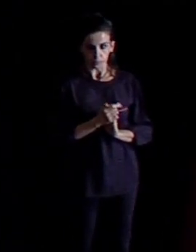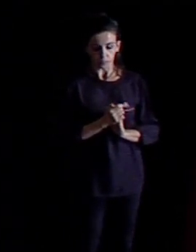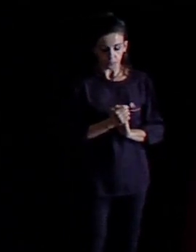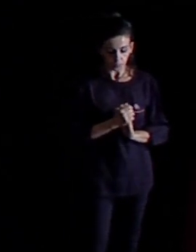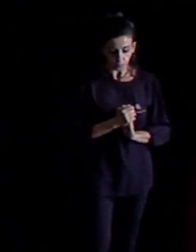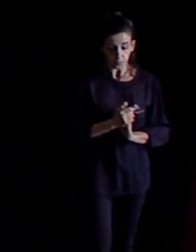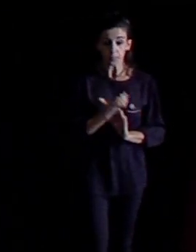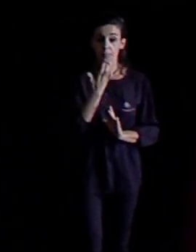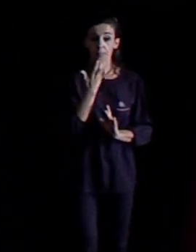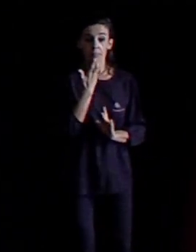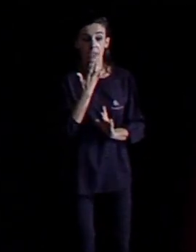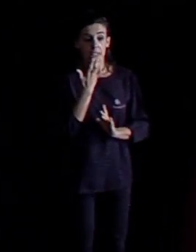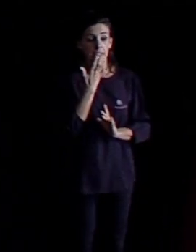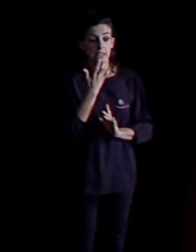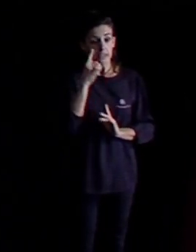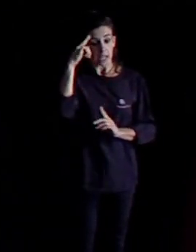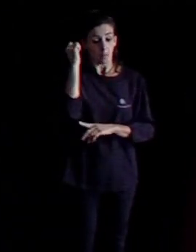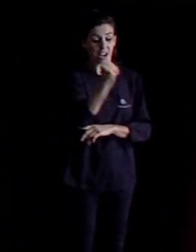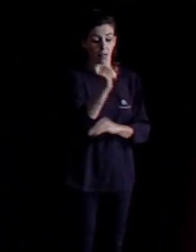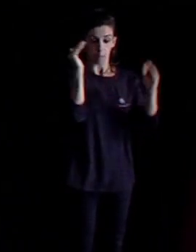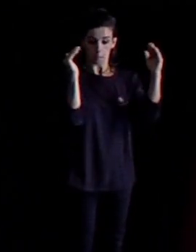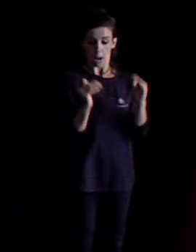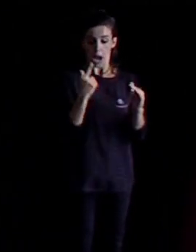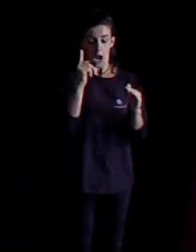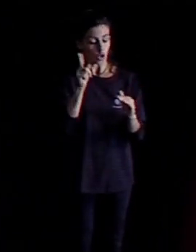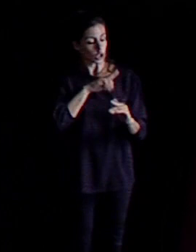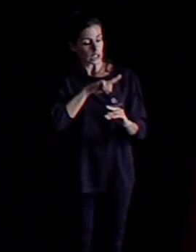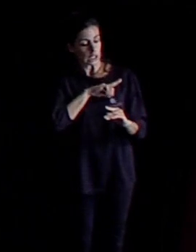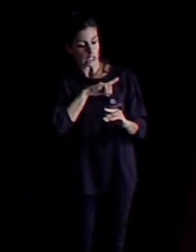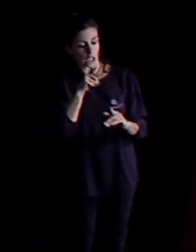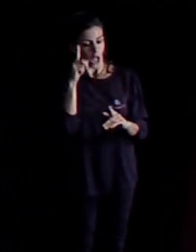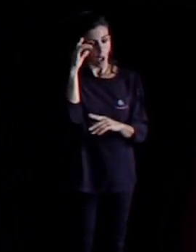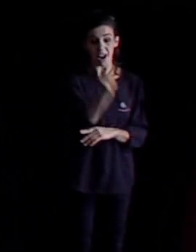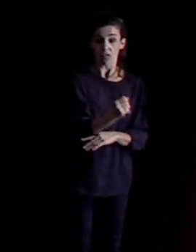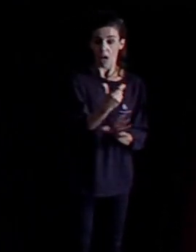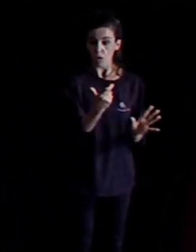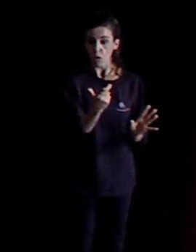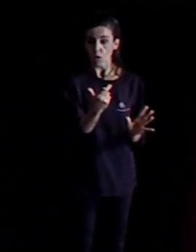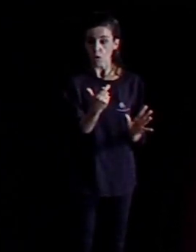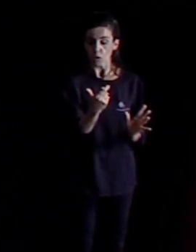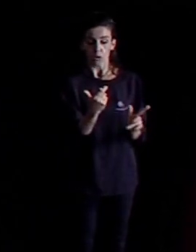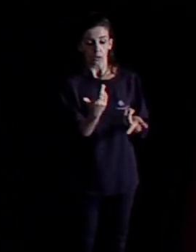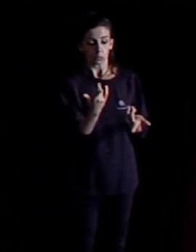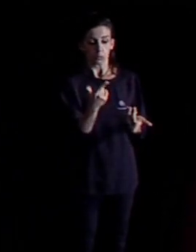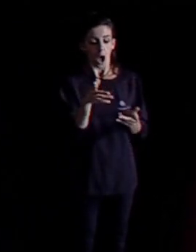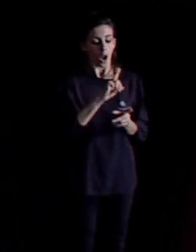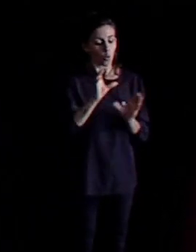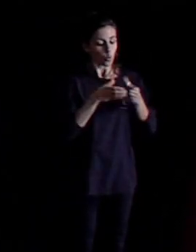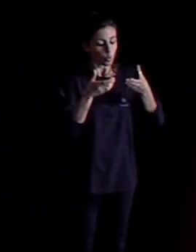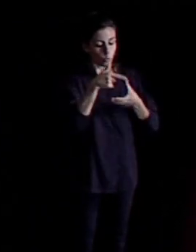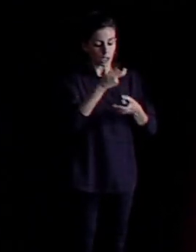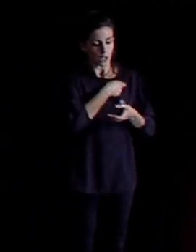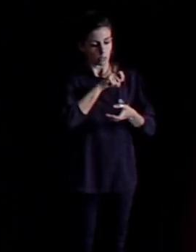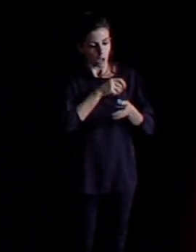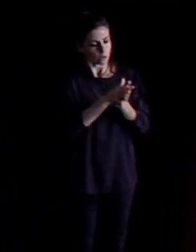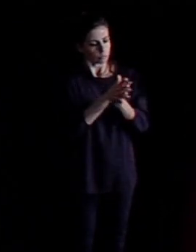Si la amenaza disminuye, o sea, si no se sienten amenazados, o sea, los grupos que hay en España, que son y alentados por grupos políticos